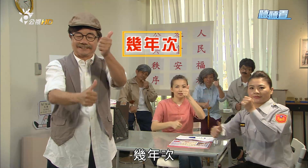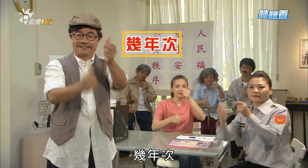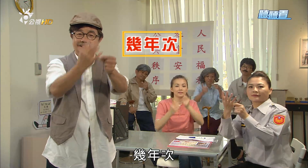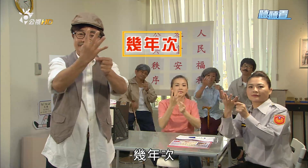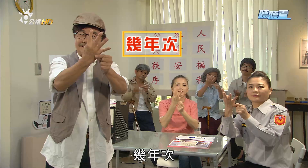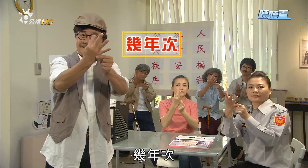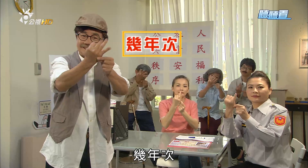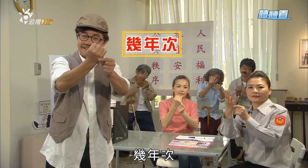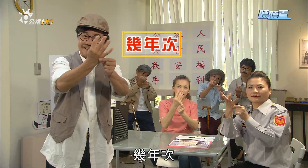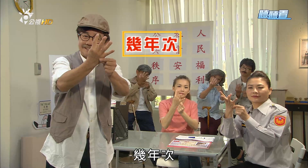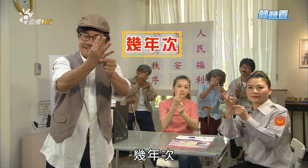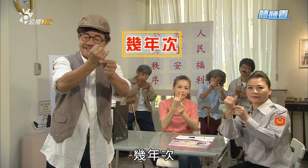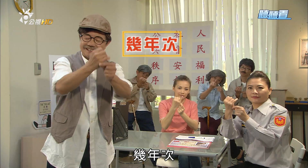几年次？